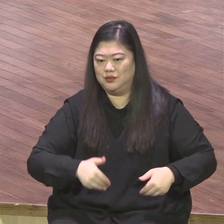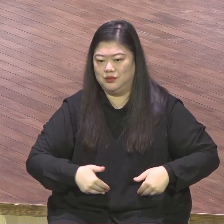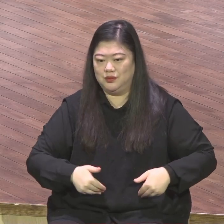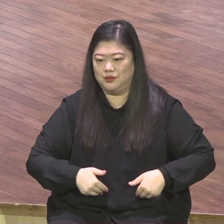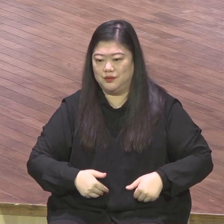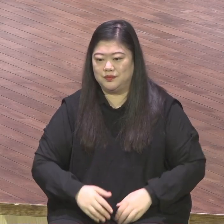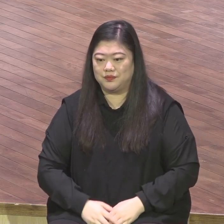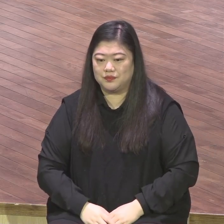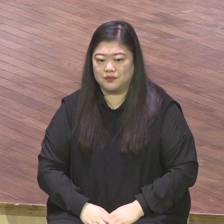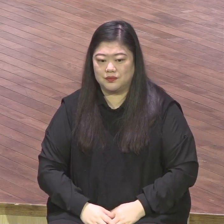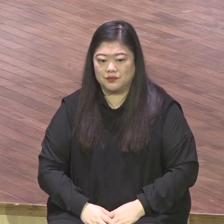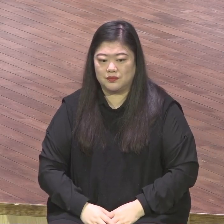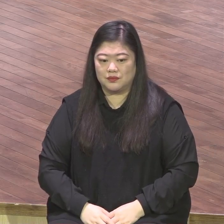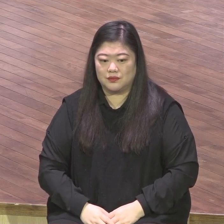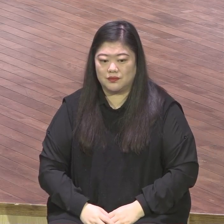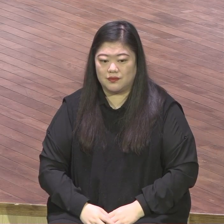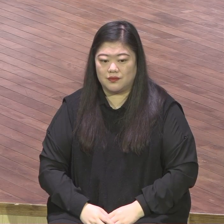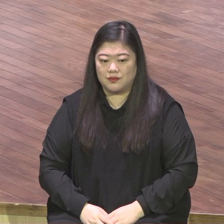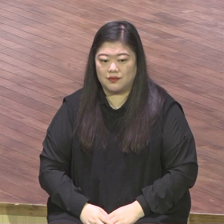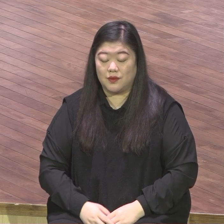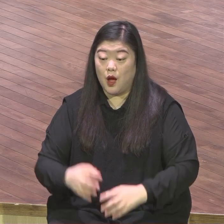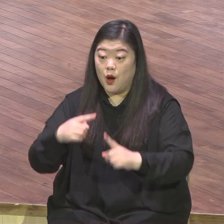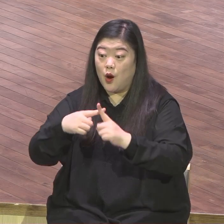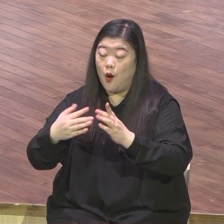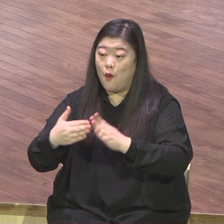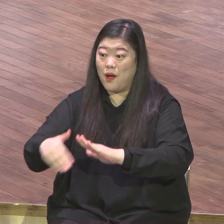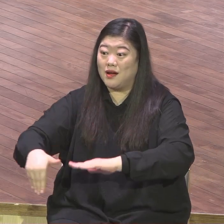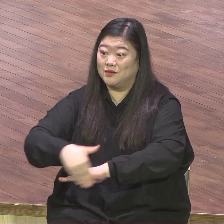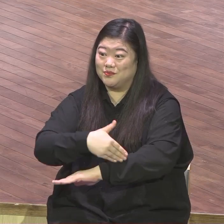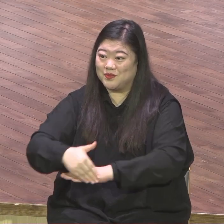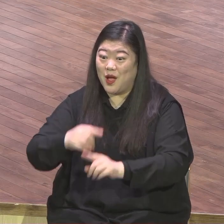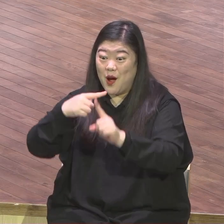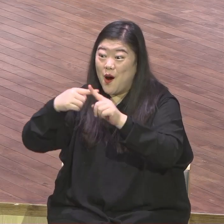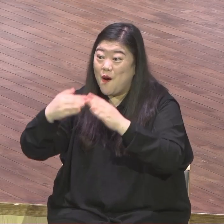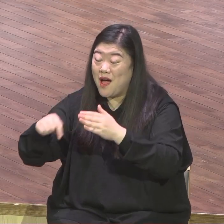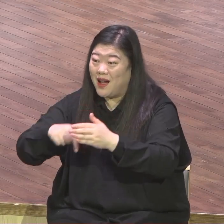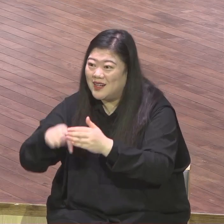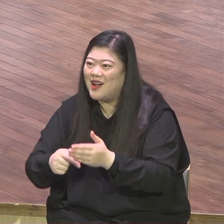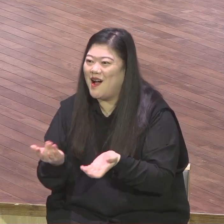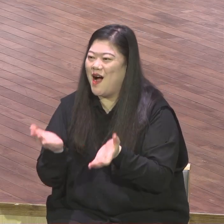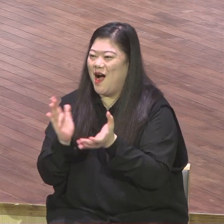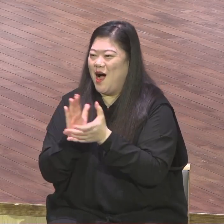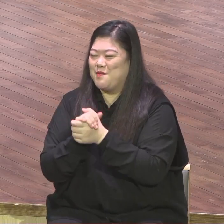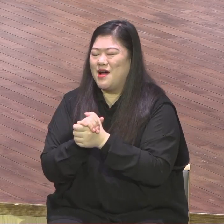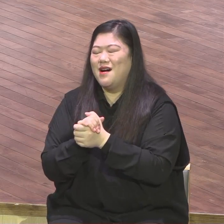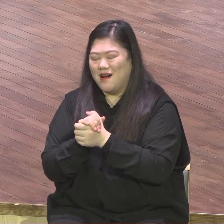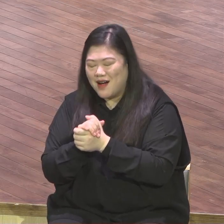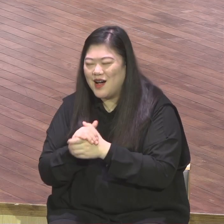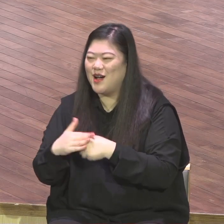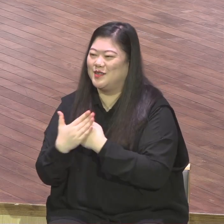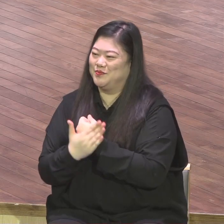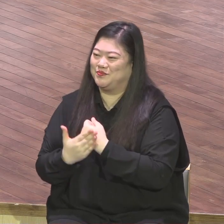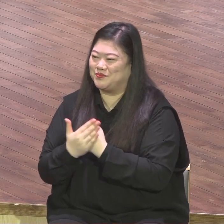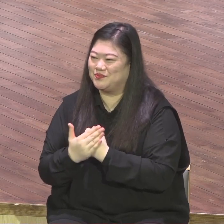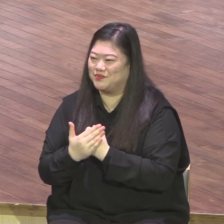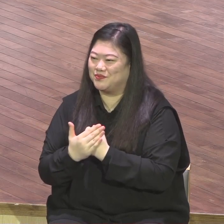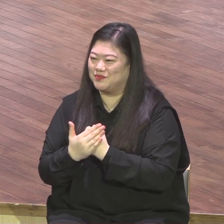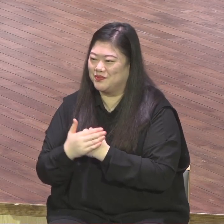그 옛 모습에서 못 벗어나는 겁니다. 교회를 수십 년 다니는데도 못 벗어나. 딱 자기 카테고리